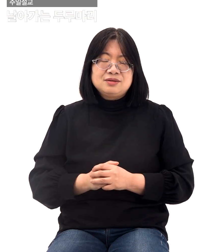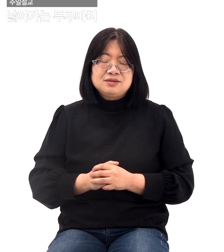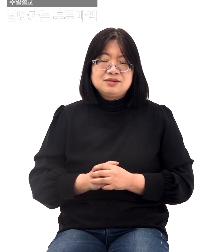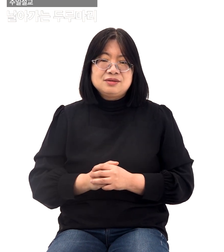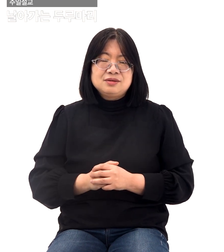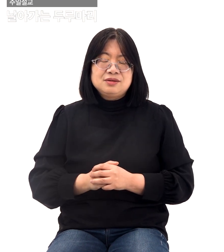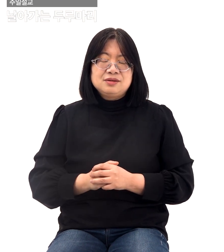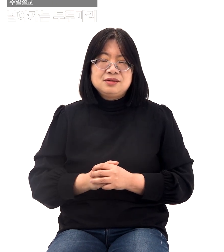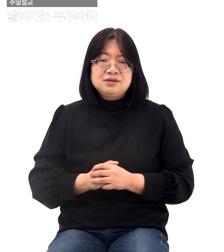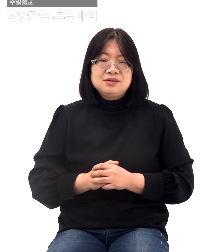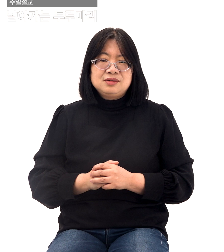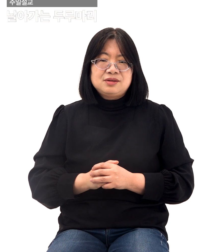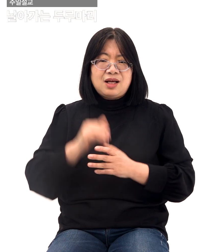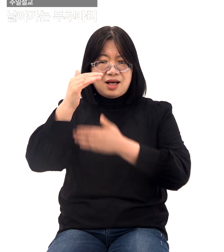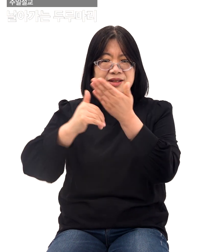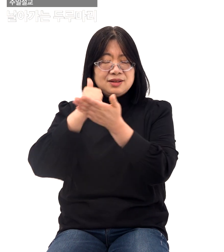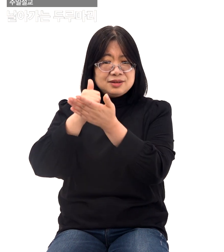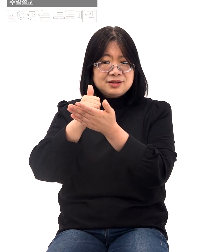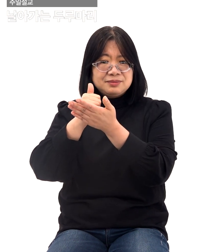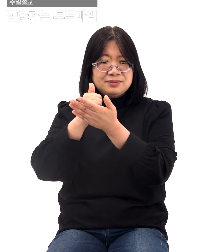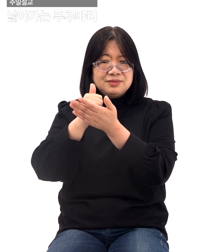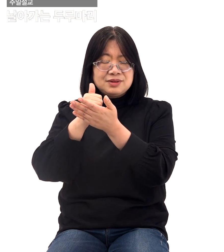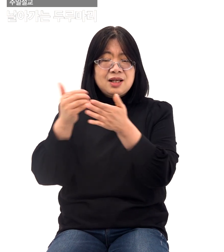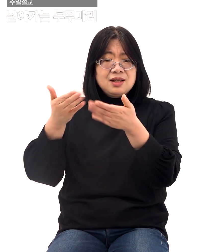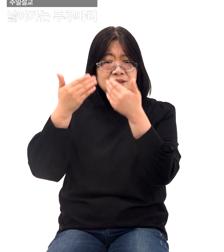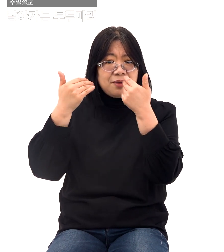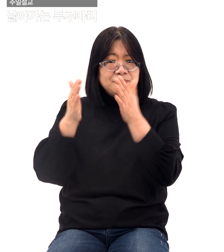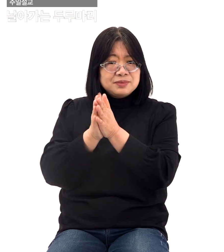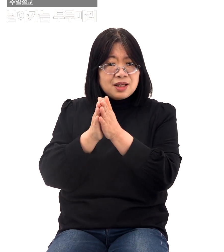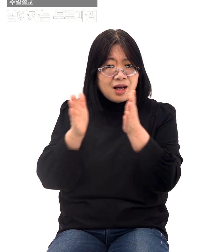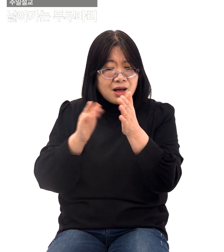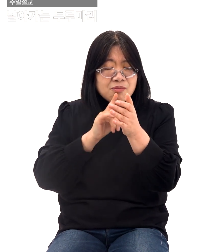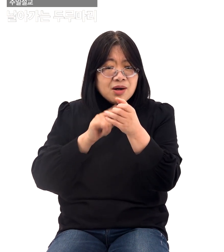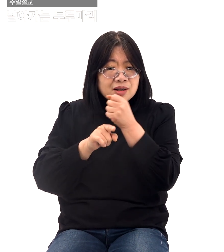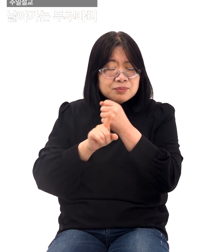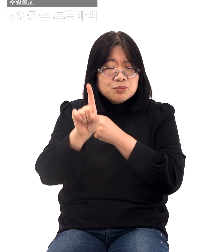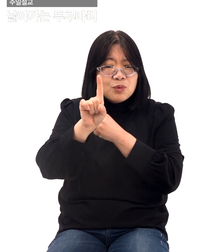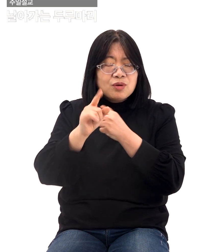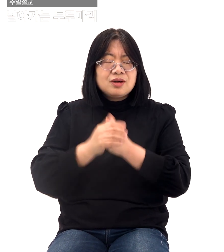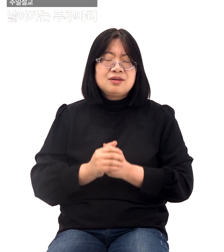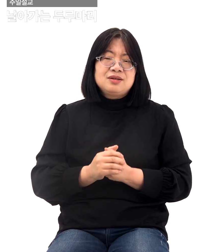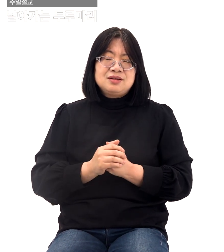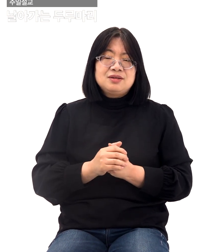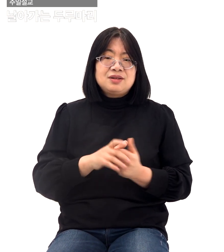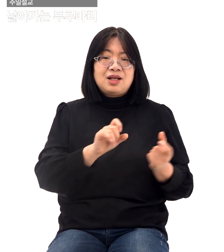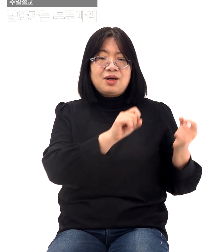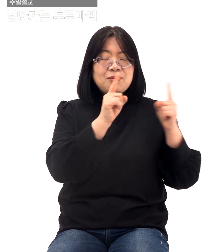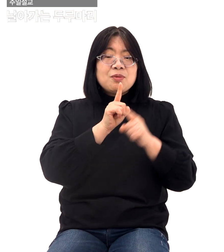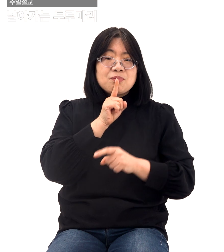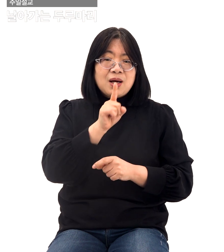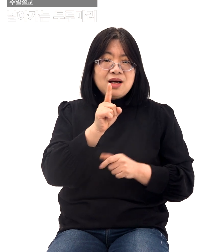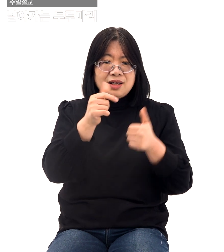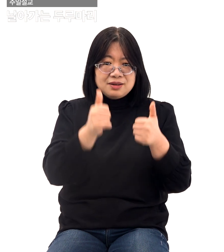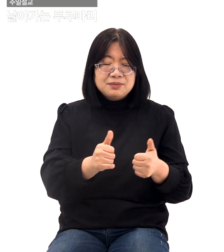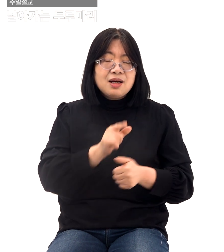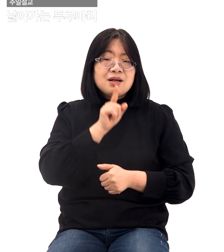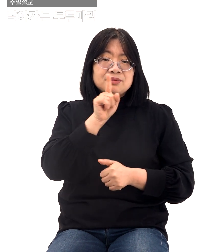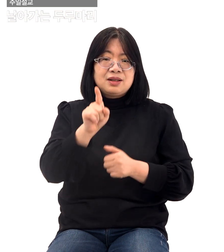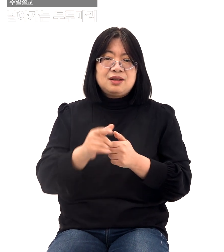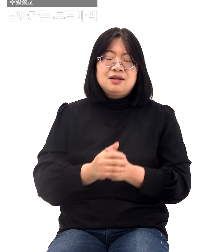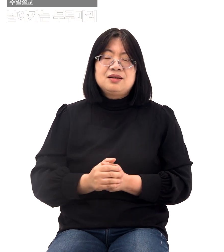보실까요? 하나님이 개입하시기 시작했다는 것은 회복을 얘기할까요? 심판을